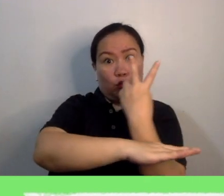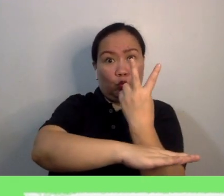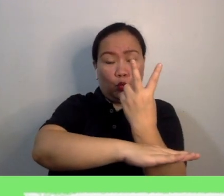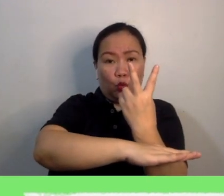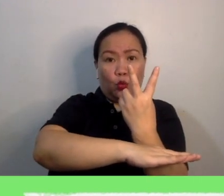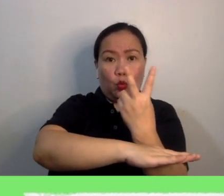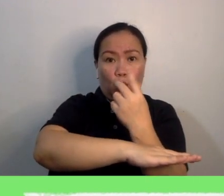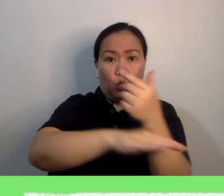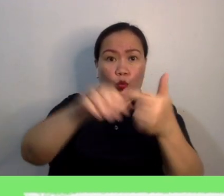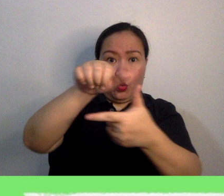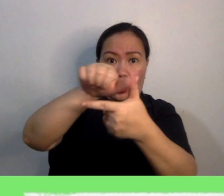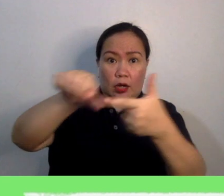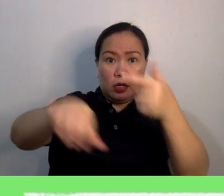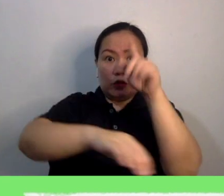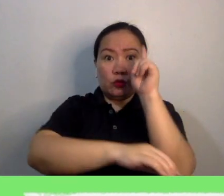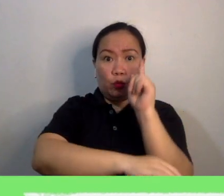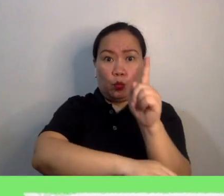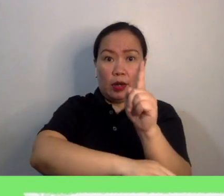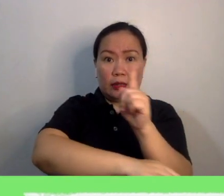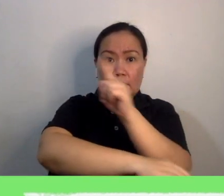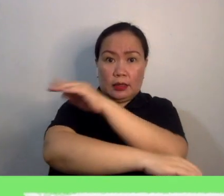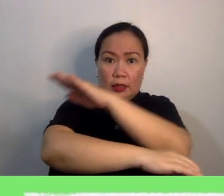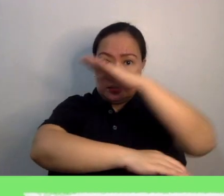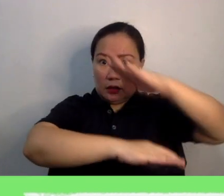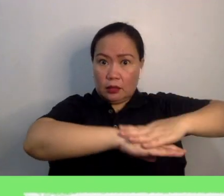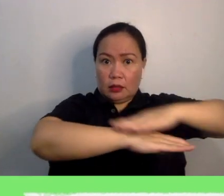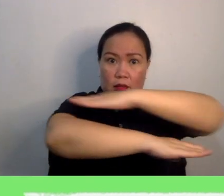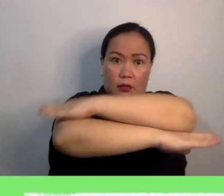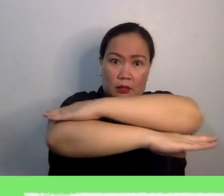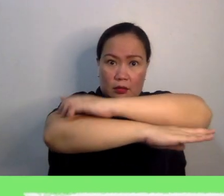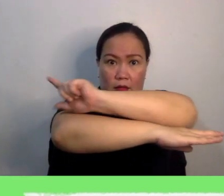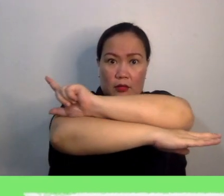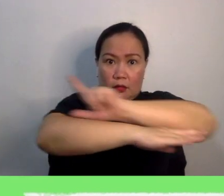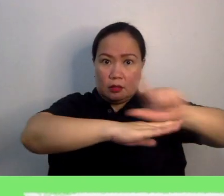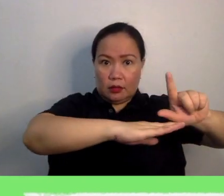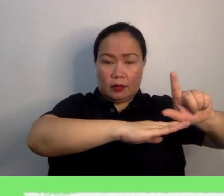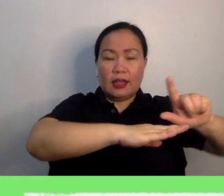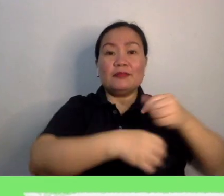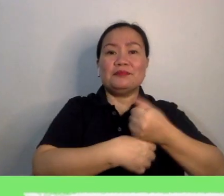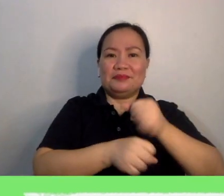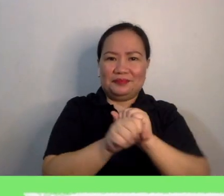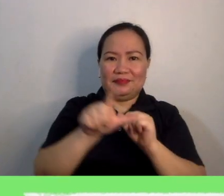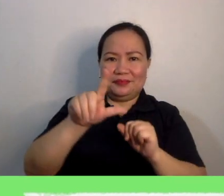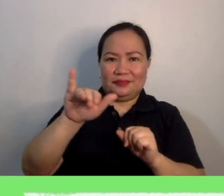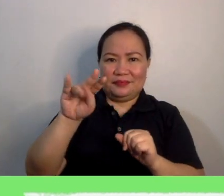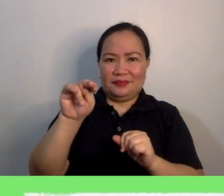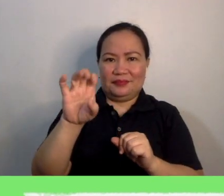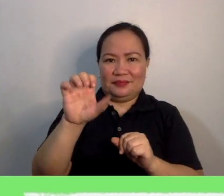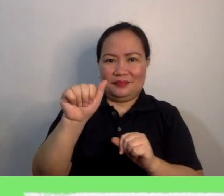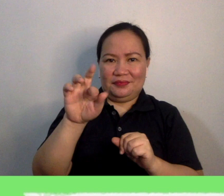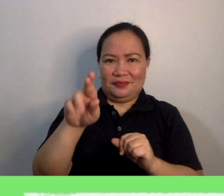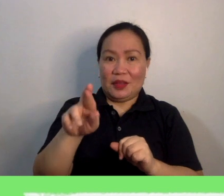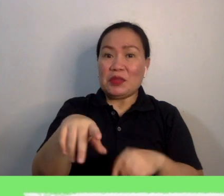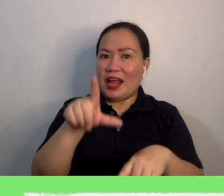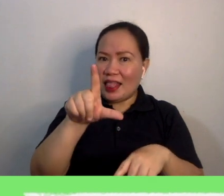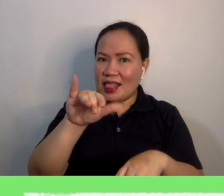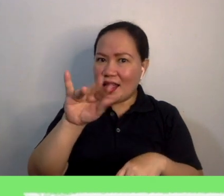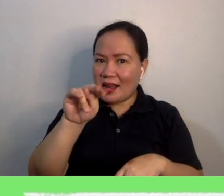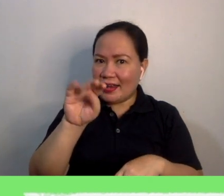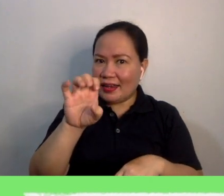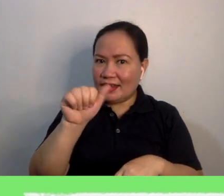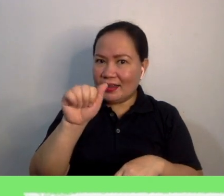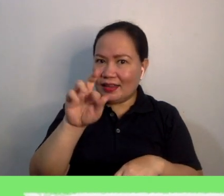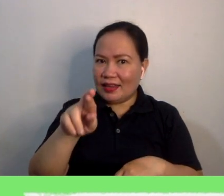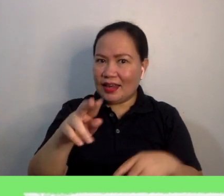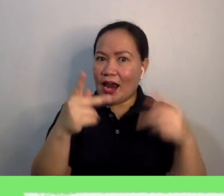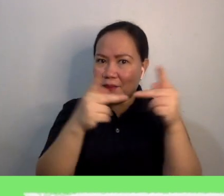dalawang angles mo ay nasa isang line, that forms a linear pair. Okay, so dapat nasa isang